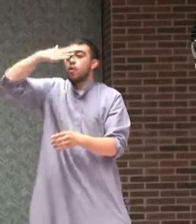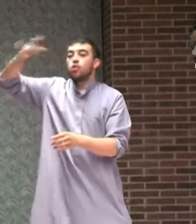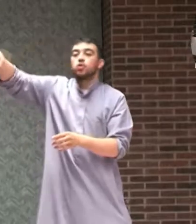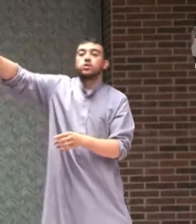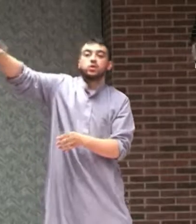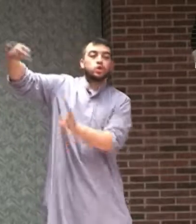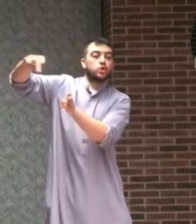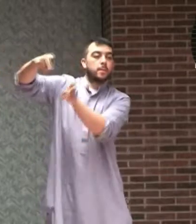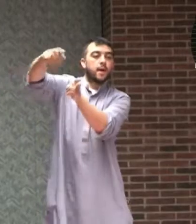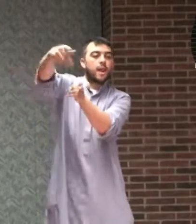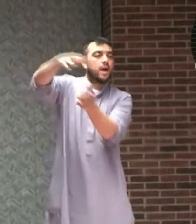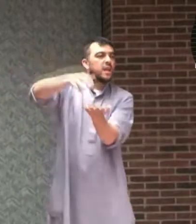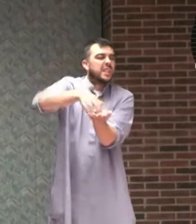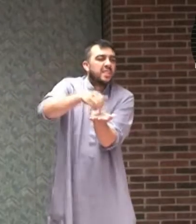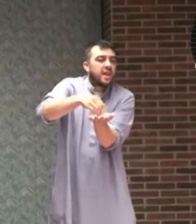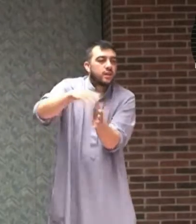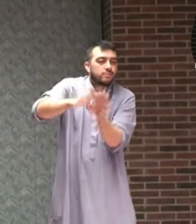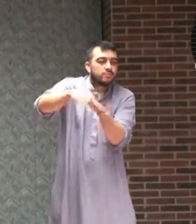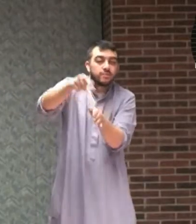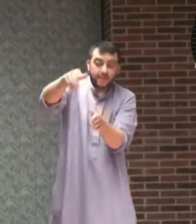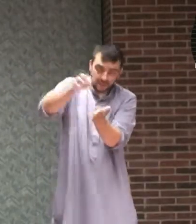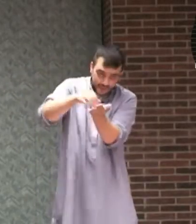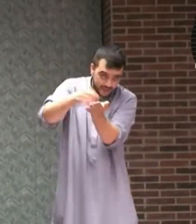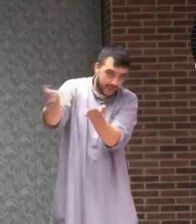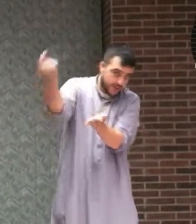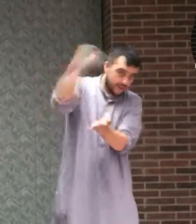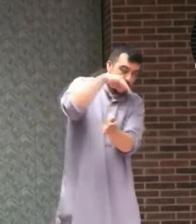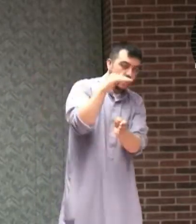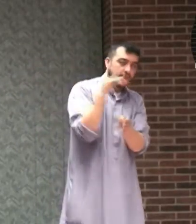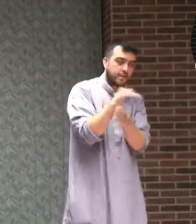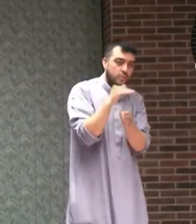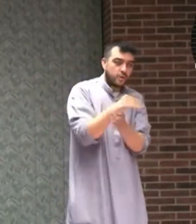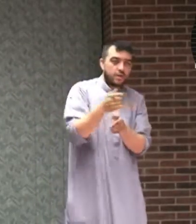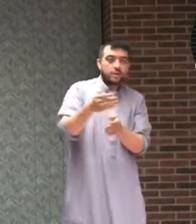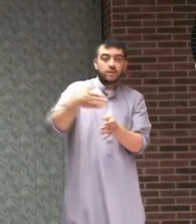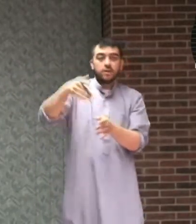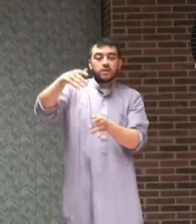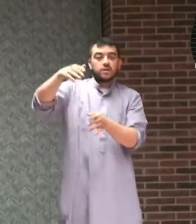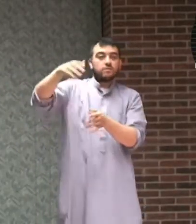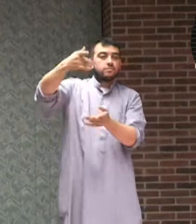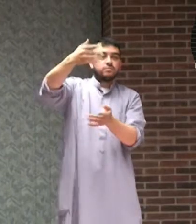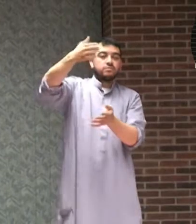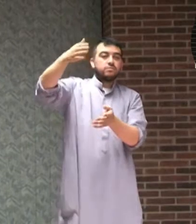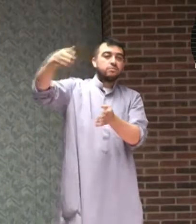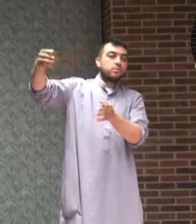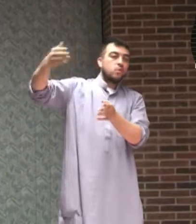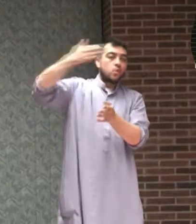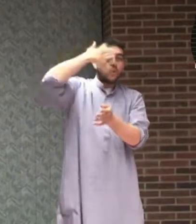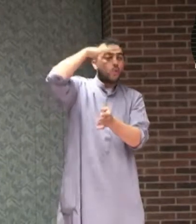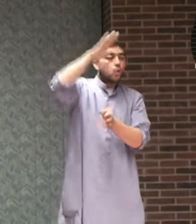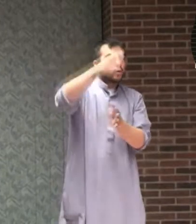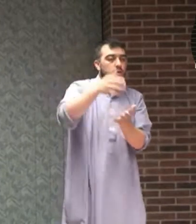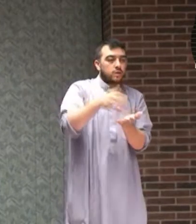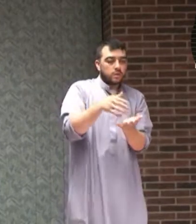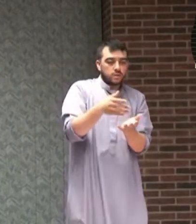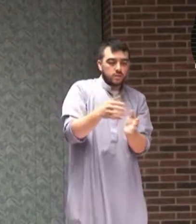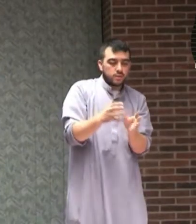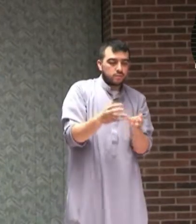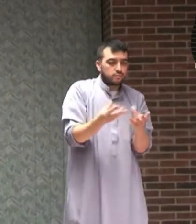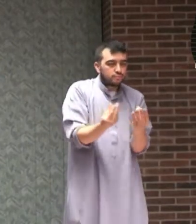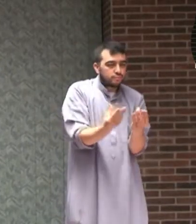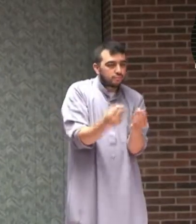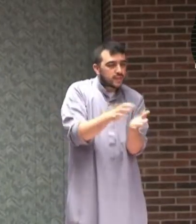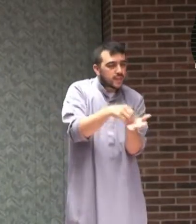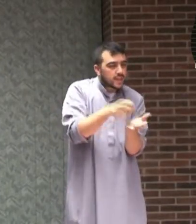passons, tout cela témoigneront en notre faveur. Et nous avons besoin de tout ce genre de témoins, yawm al-qiyamah, afin de